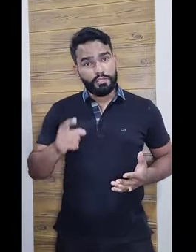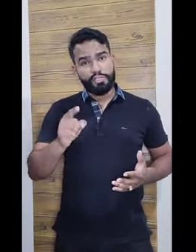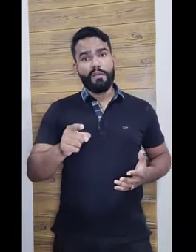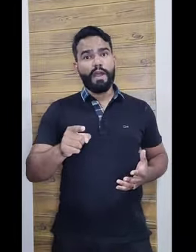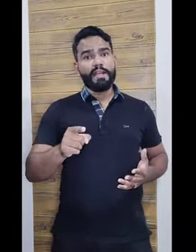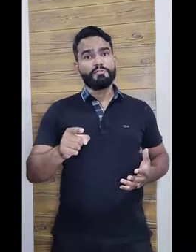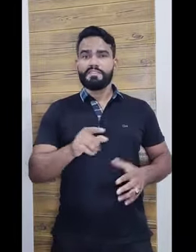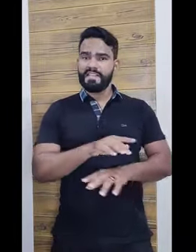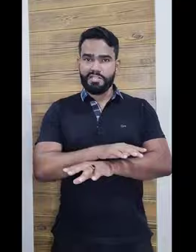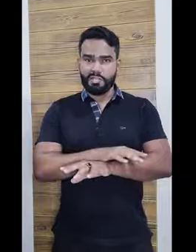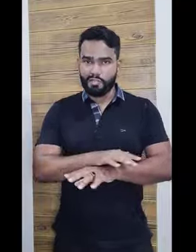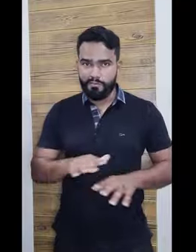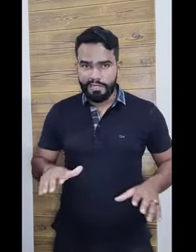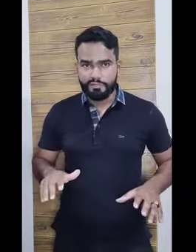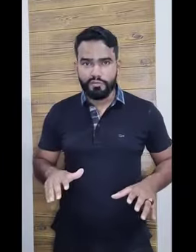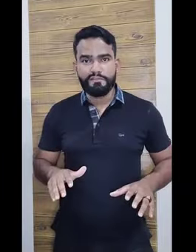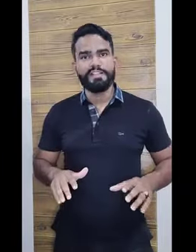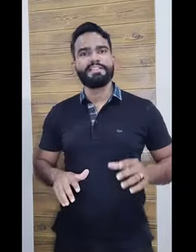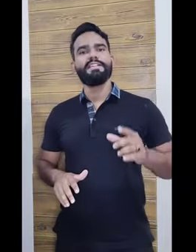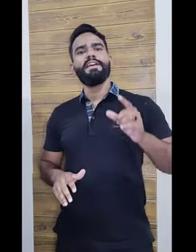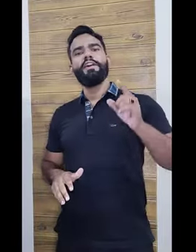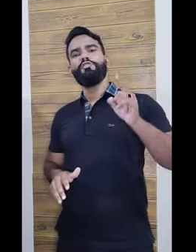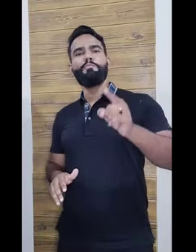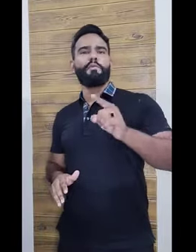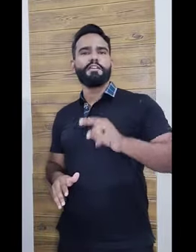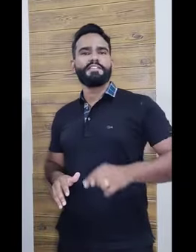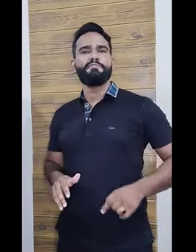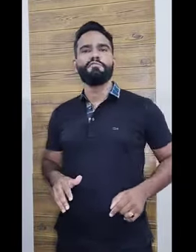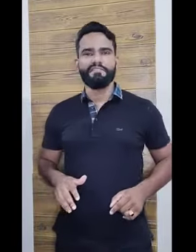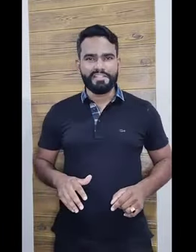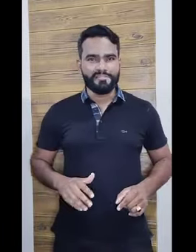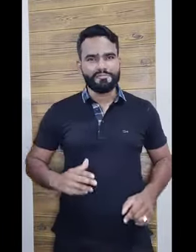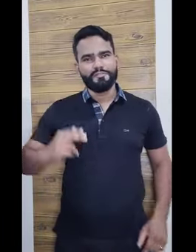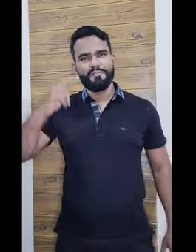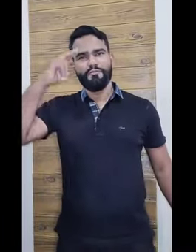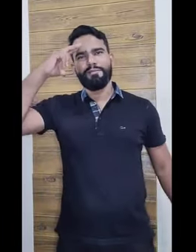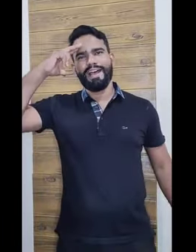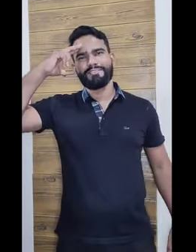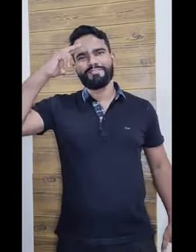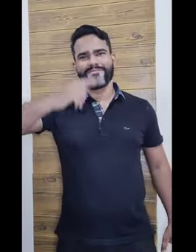eu te aguardo, sem sombra de dúvidas, no próximo vídeo. Um abraço!